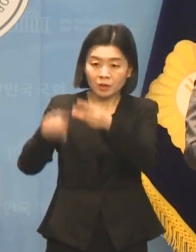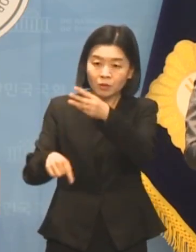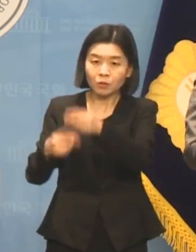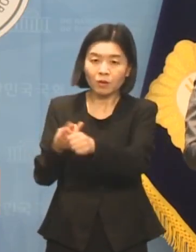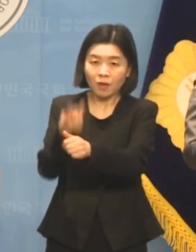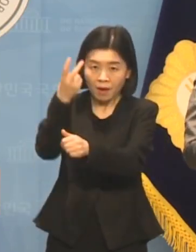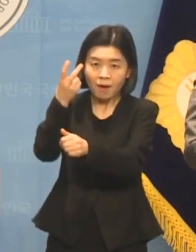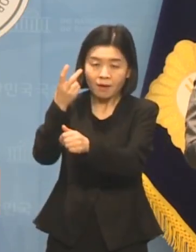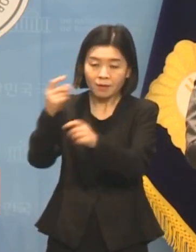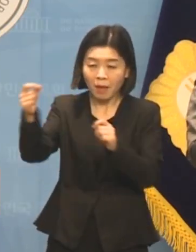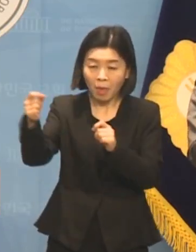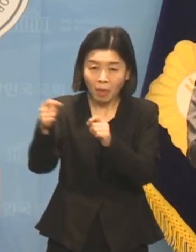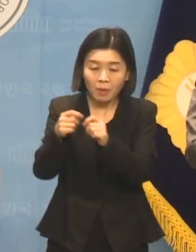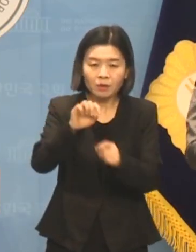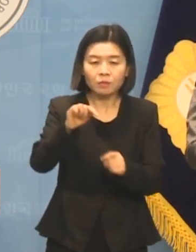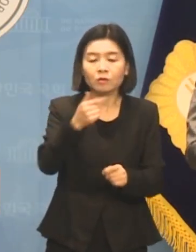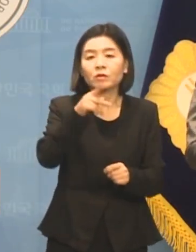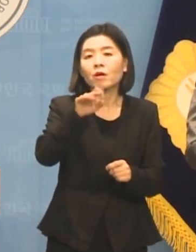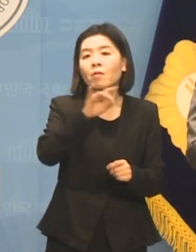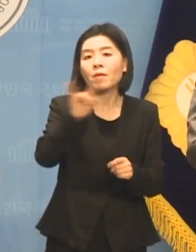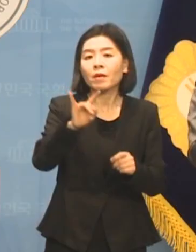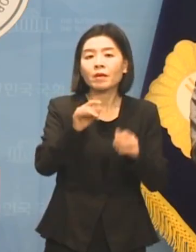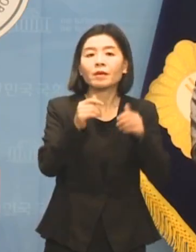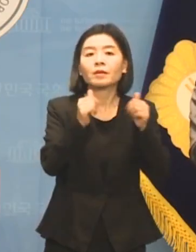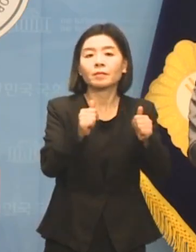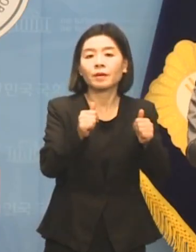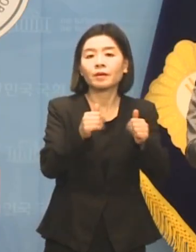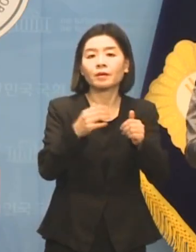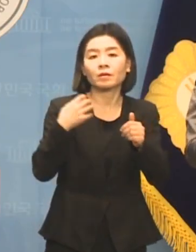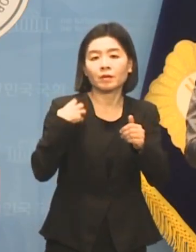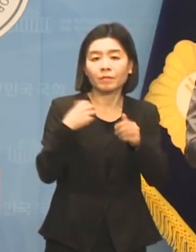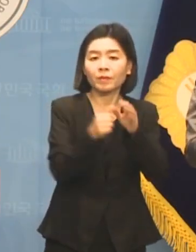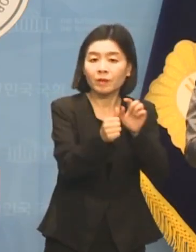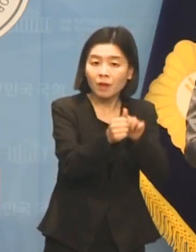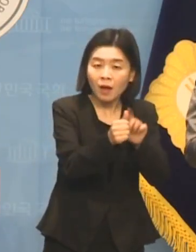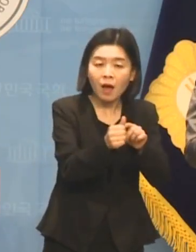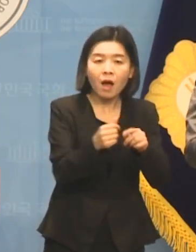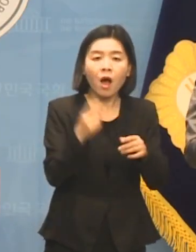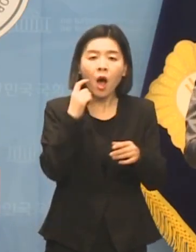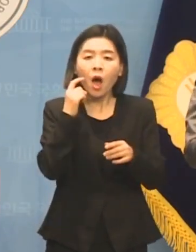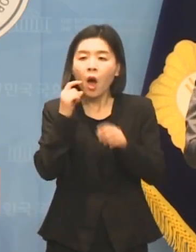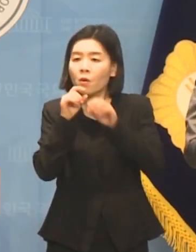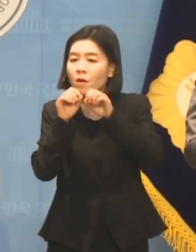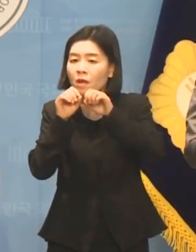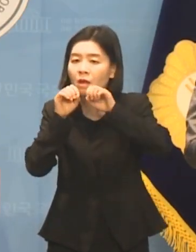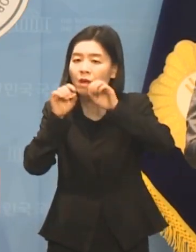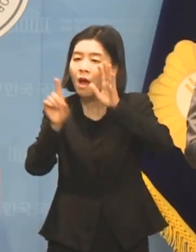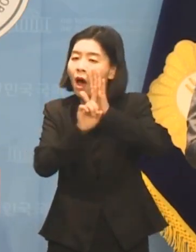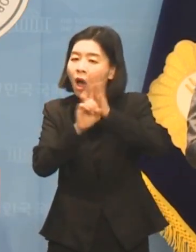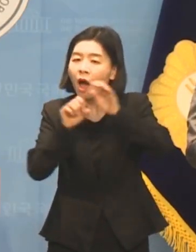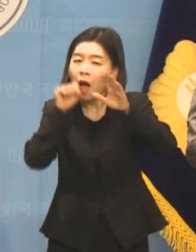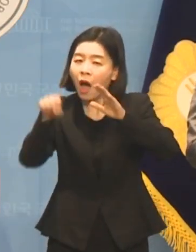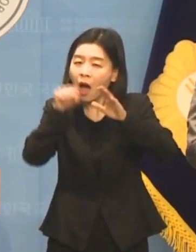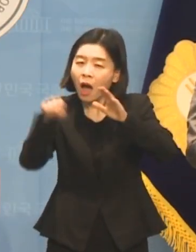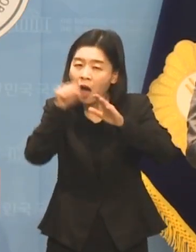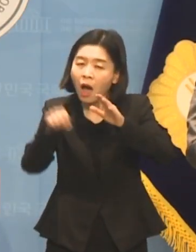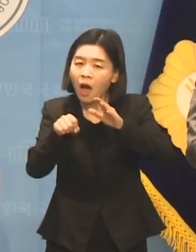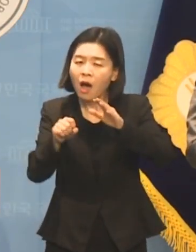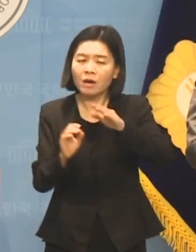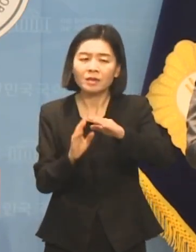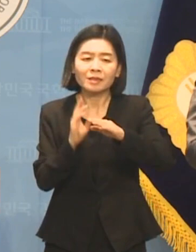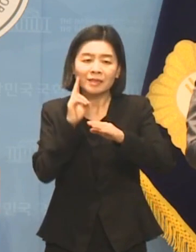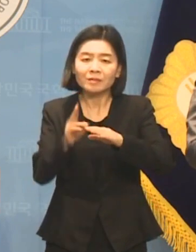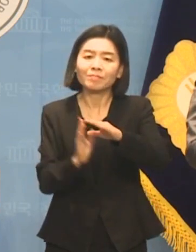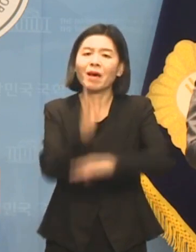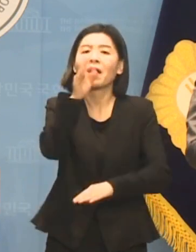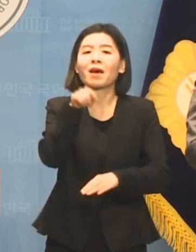가운데 문형배 헌법재판관에 대한 허위 사실 유포와 비방이 그 도를 넘고